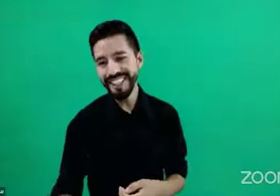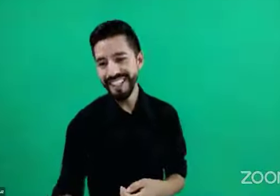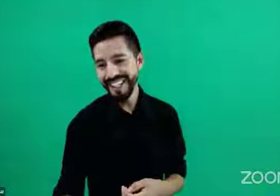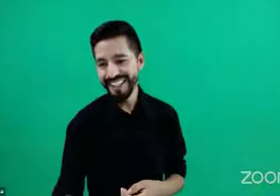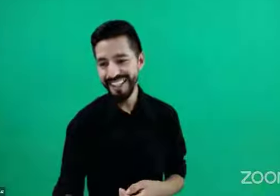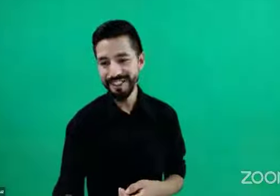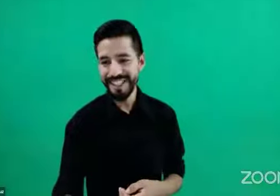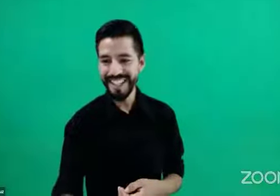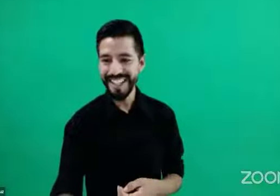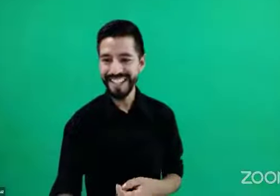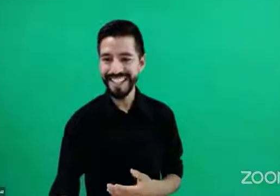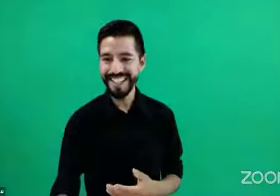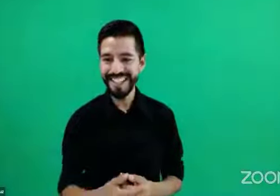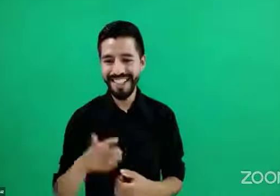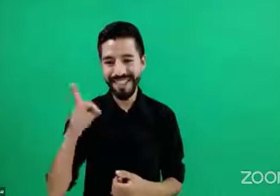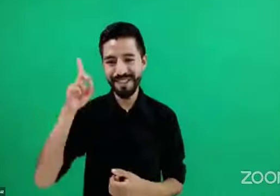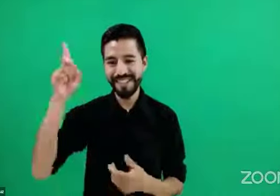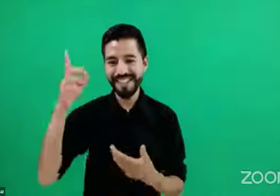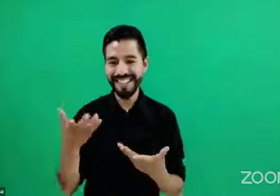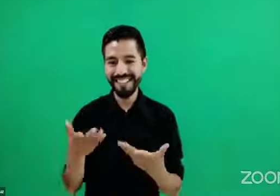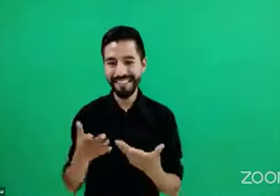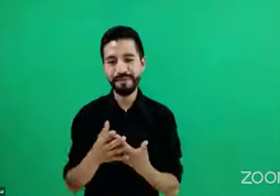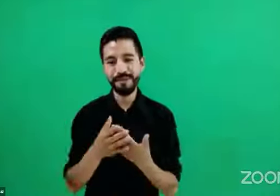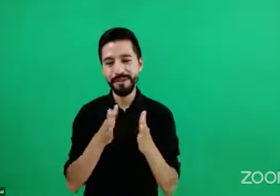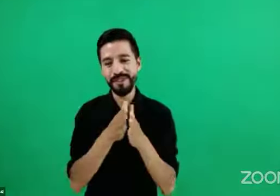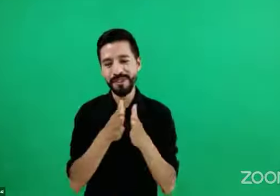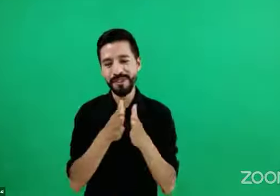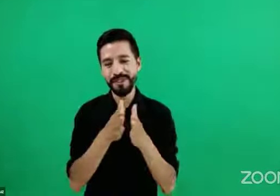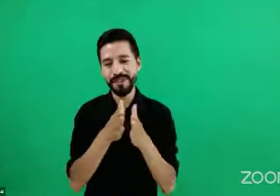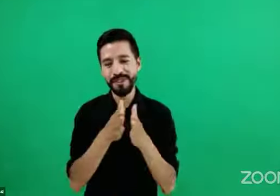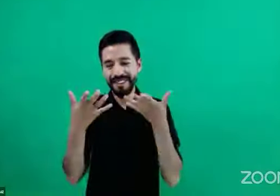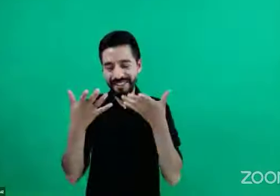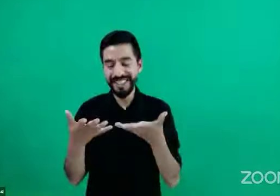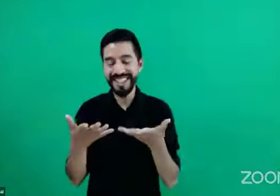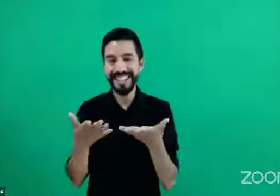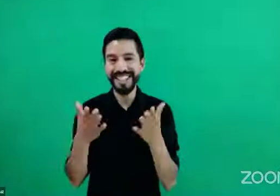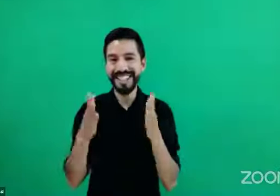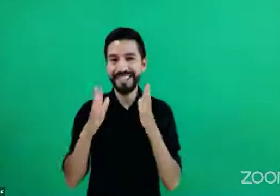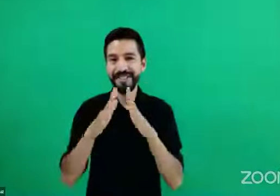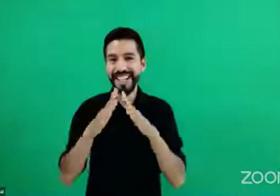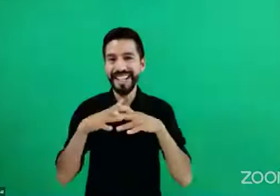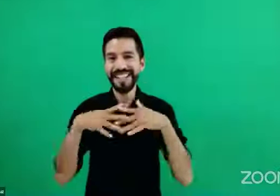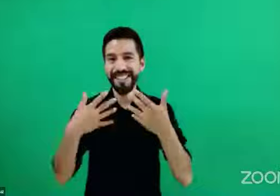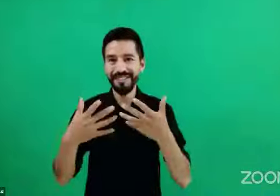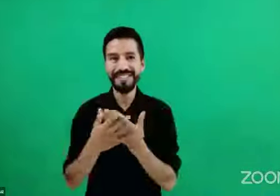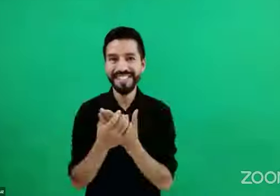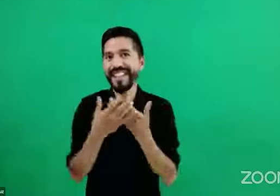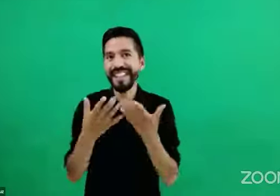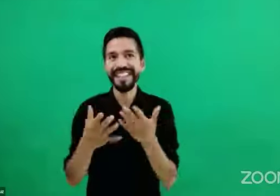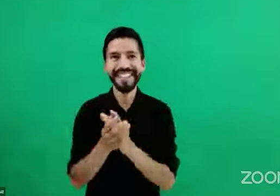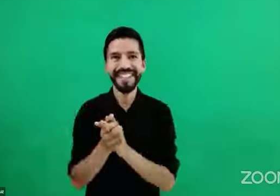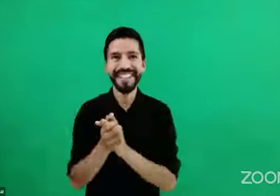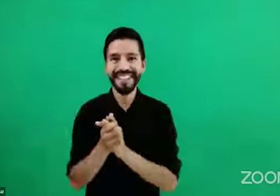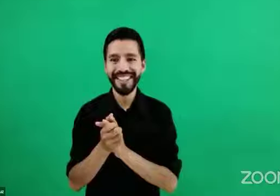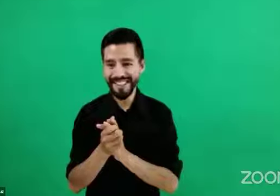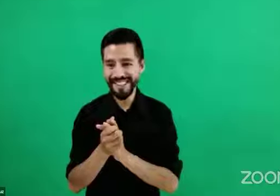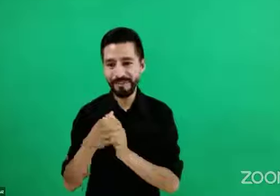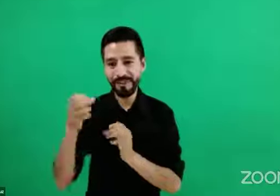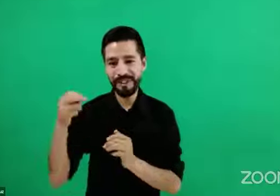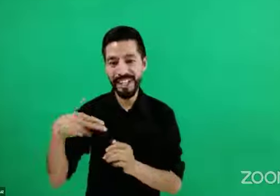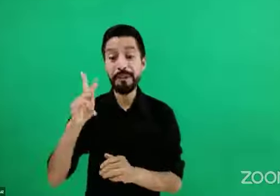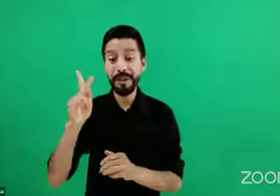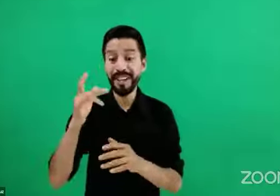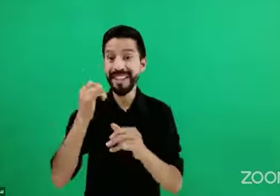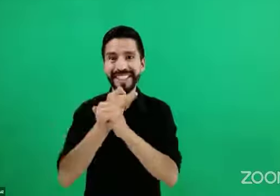pues ahorita ha sido nuestra casa. Gracias a Dios, pues hemos podido adquirir una casa, estar aquí. Y es